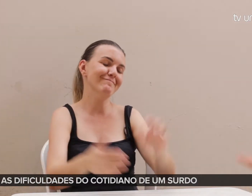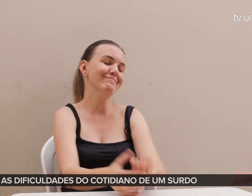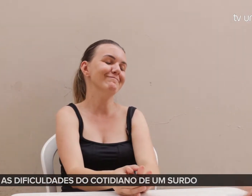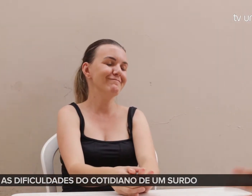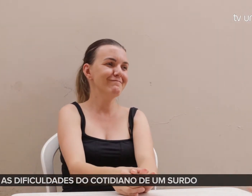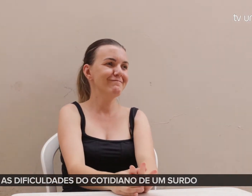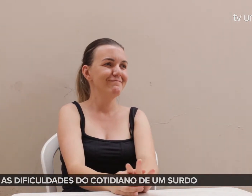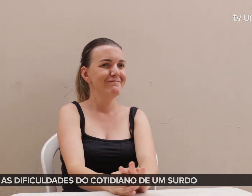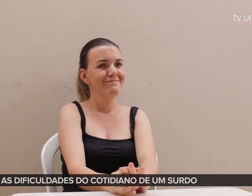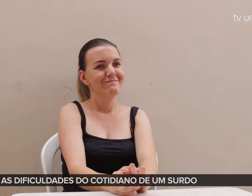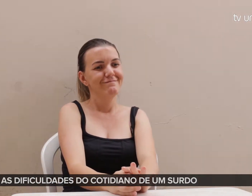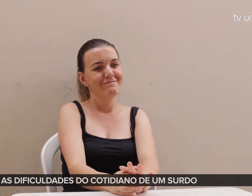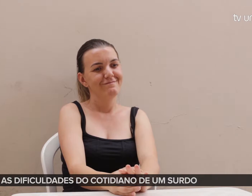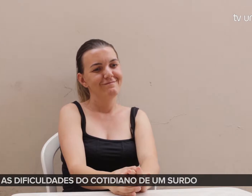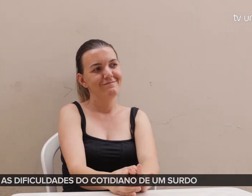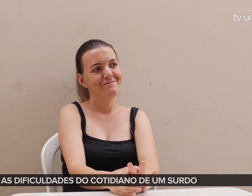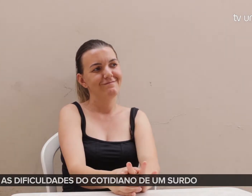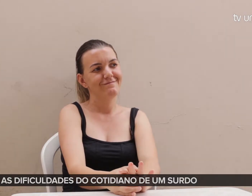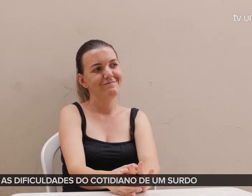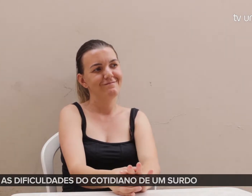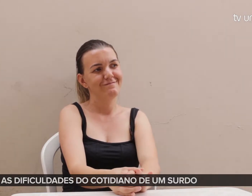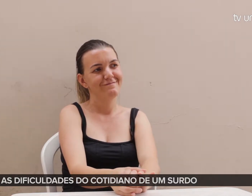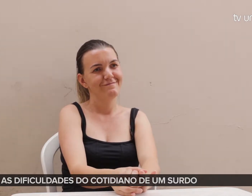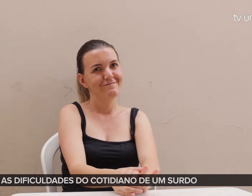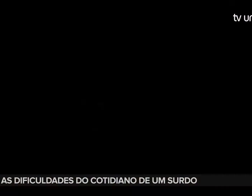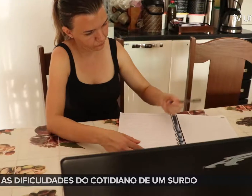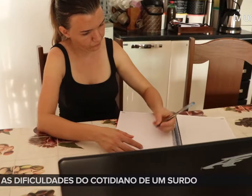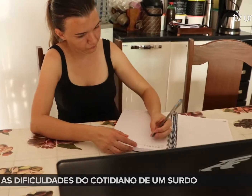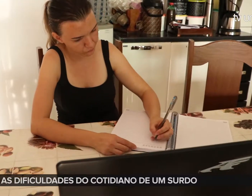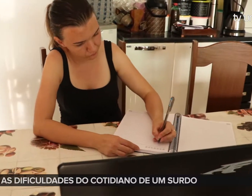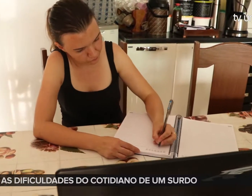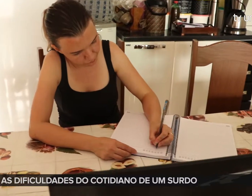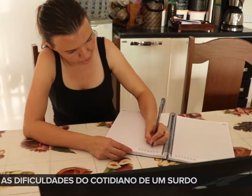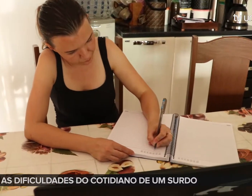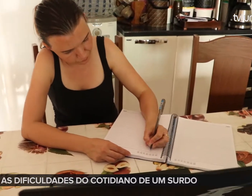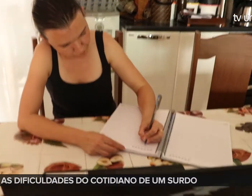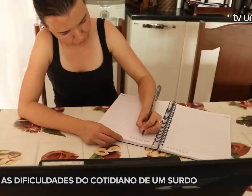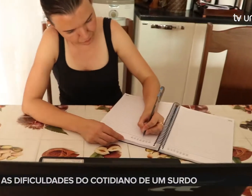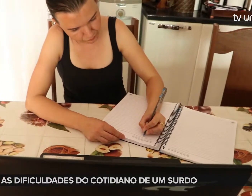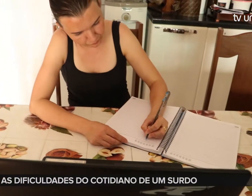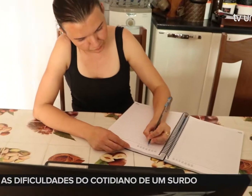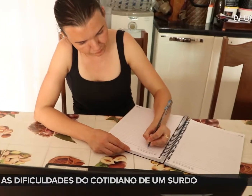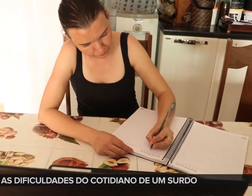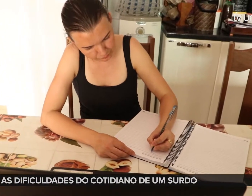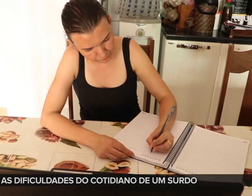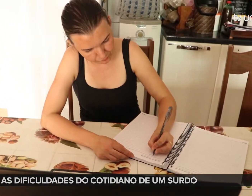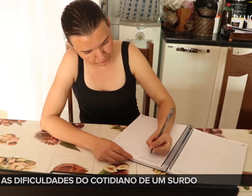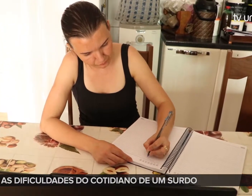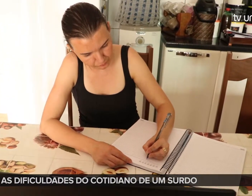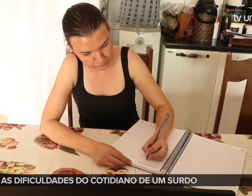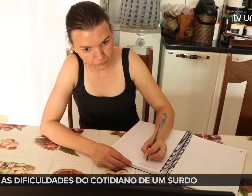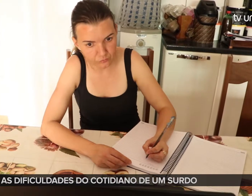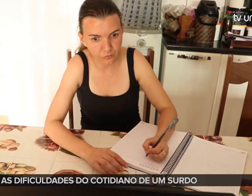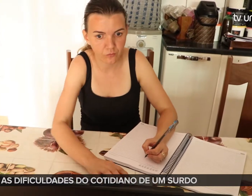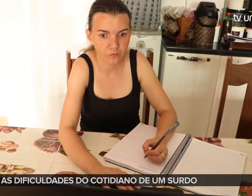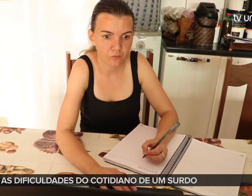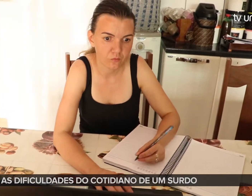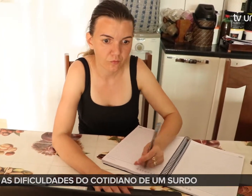que não, né, não ouvimos e somos surdos. Além disso, ela também deixa uma mensagem para quem pensa que surdo não é